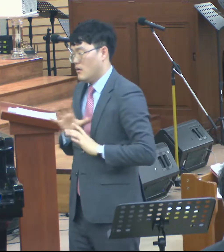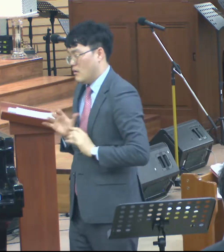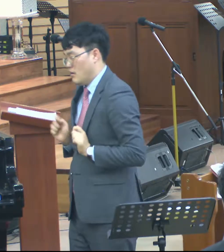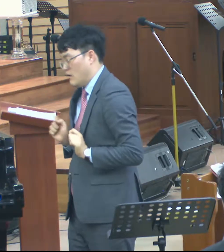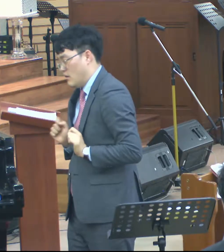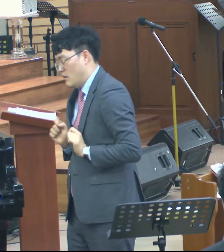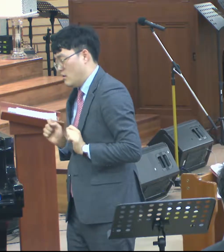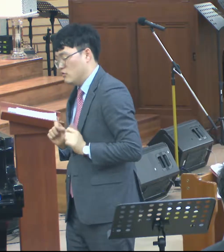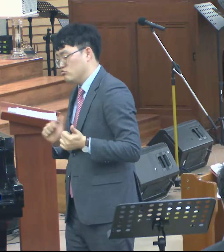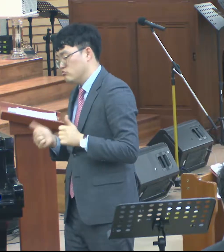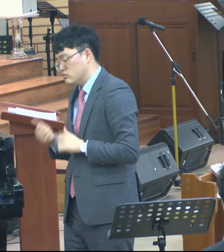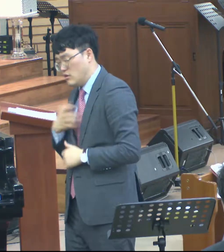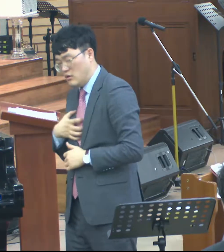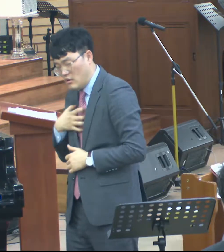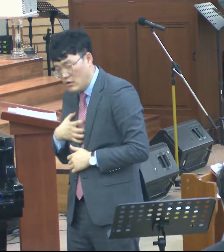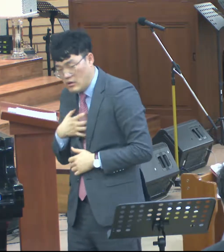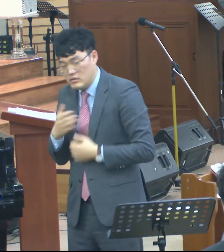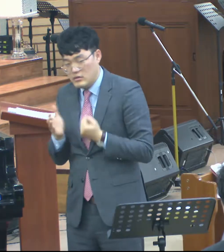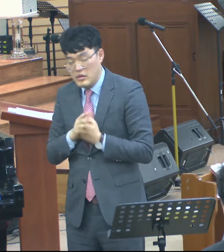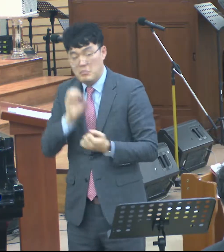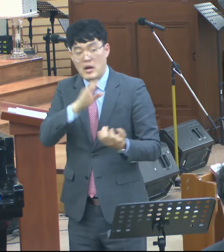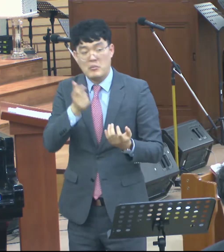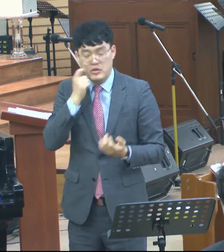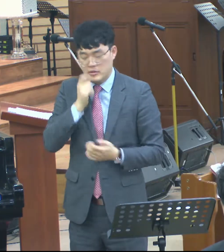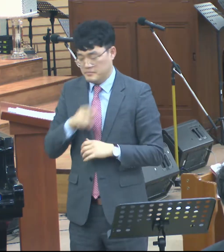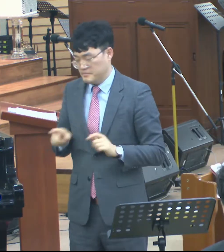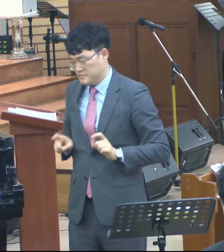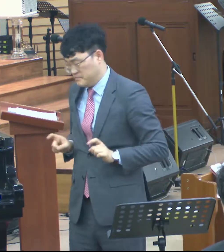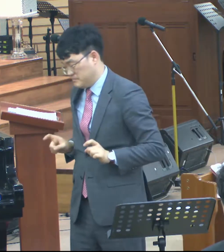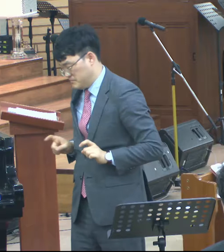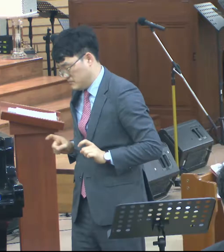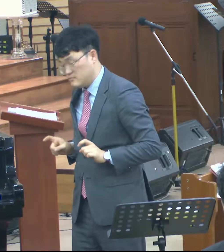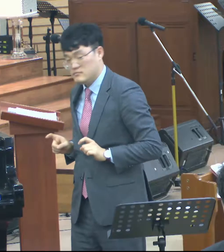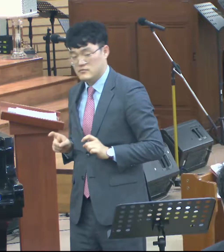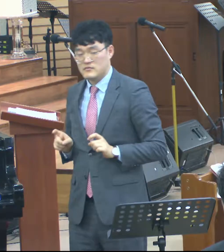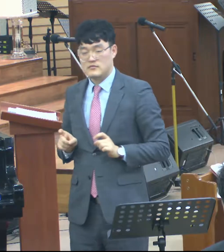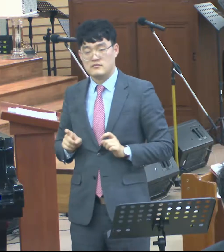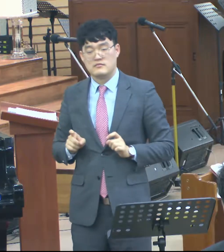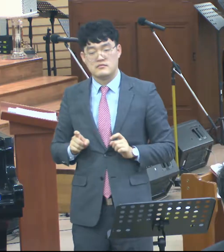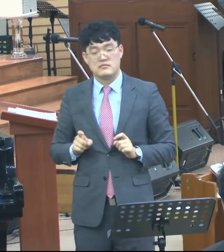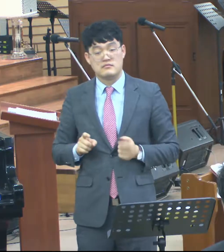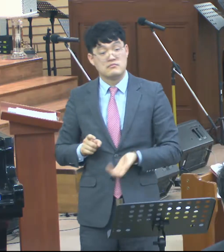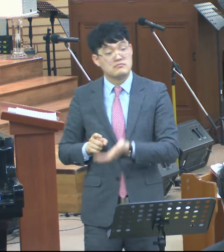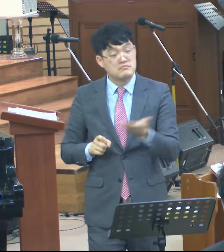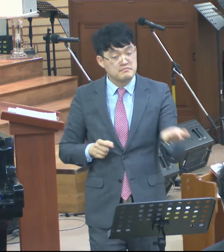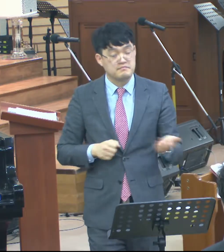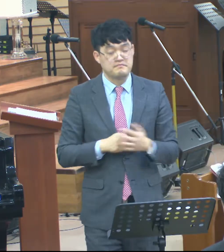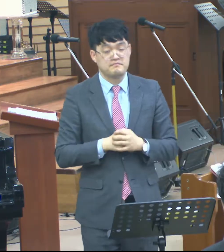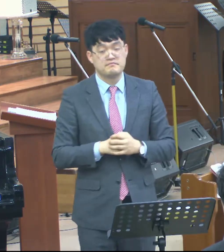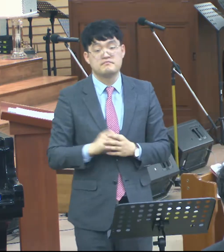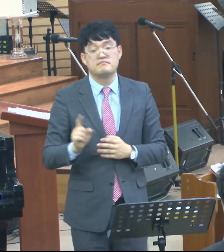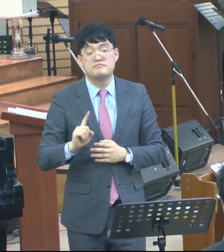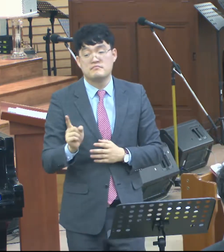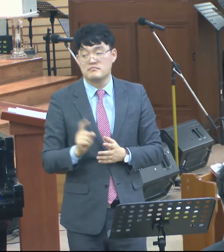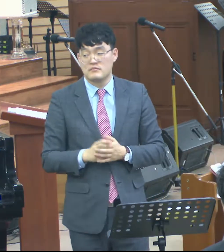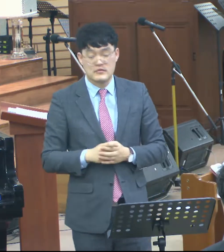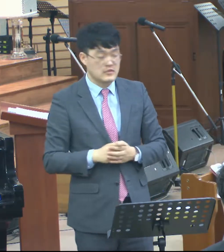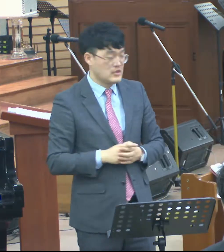죽을까봐 말을 못하고 가만히 있었다는 거예요. 성도 여러분, 본토 친척 아비집을 떠난 것은